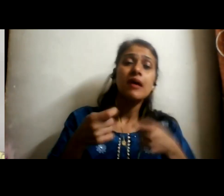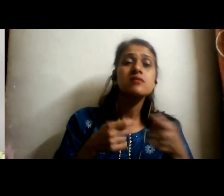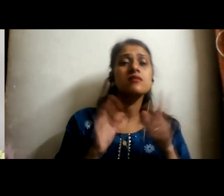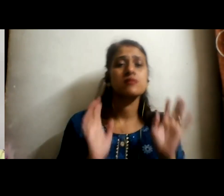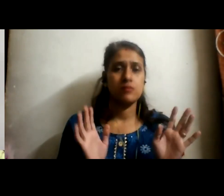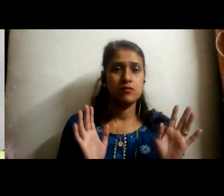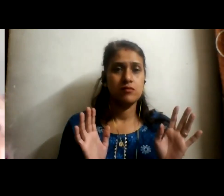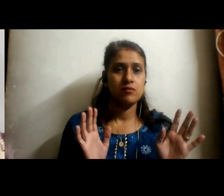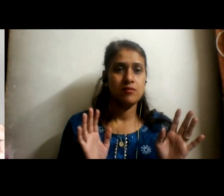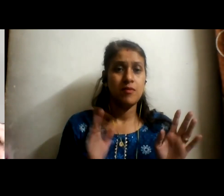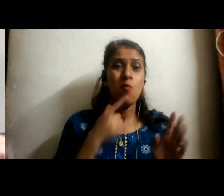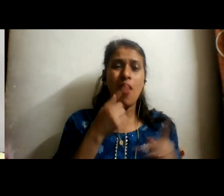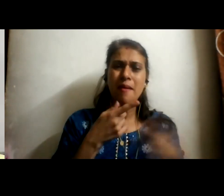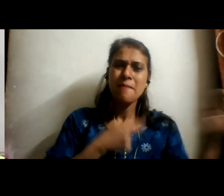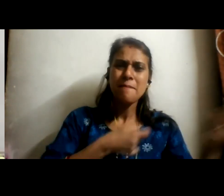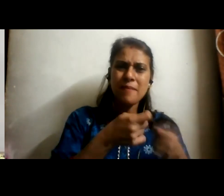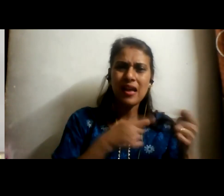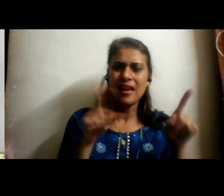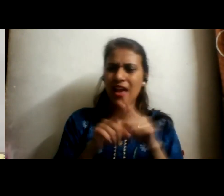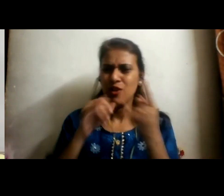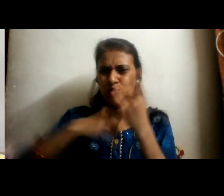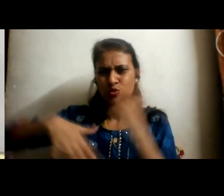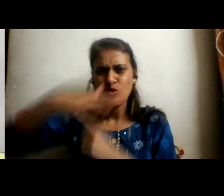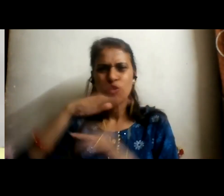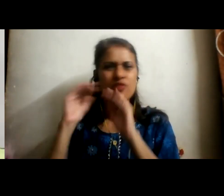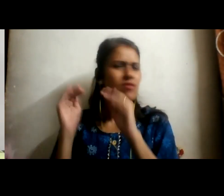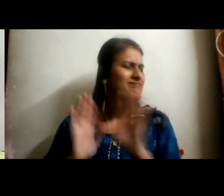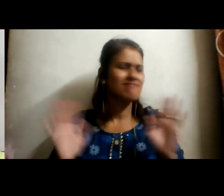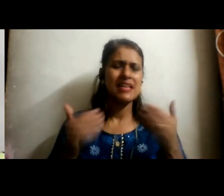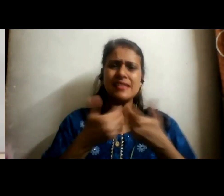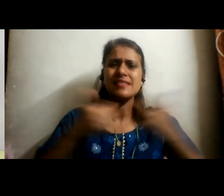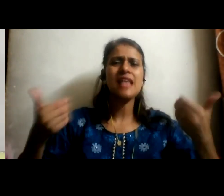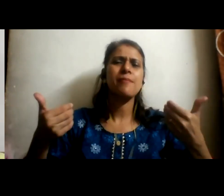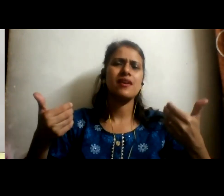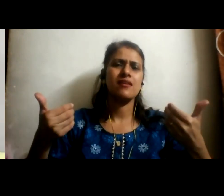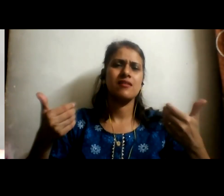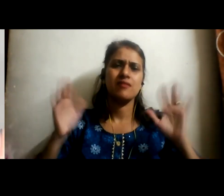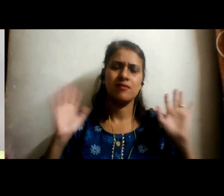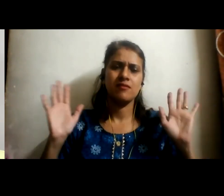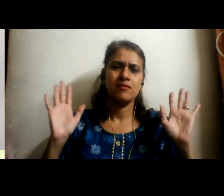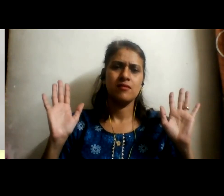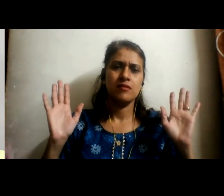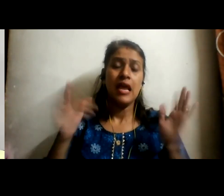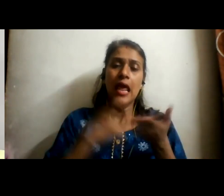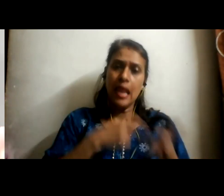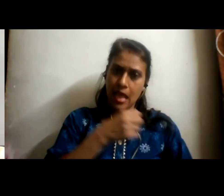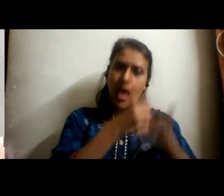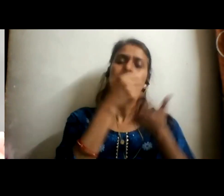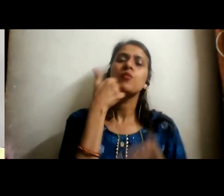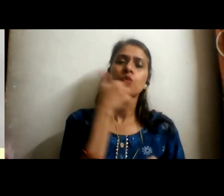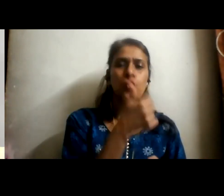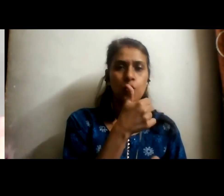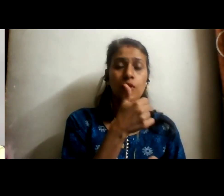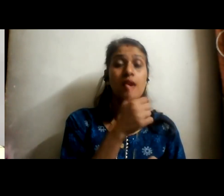डोंट क्रिएट बिजनेस एज अ सोशल वेलफेयर वर्क, यू नो वो अलग है, ये अलग है। रिहैब करिए जरूर, लेकिन